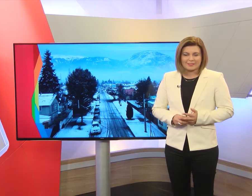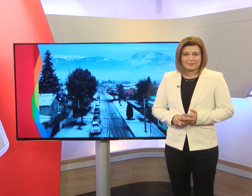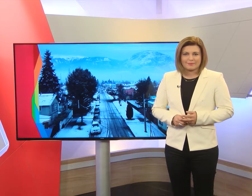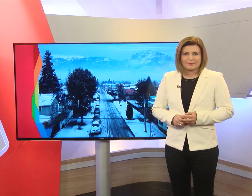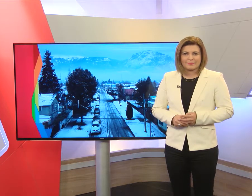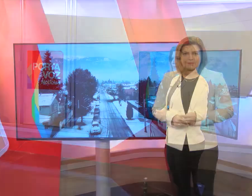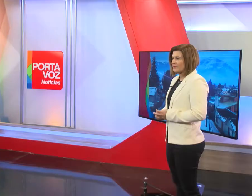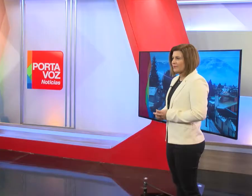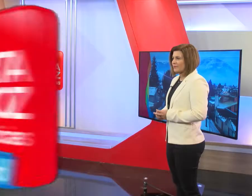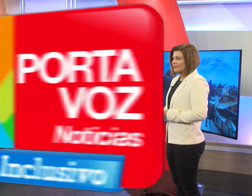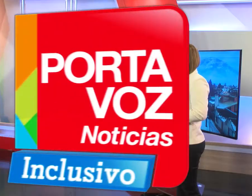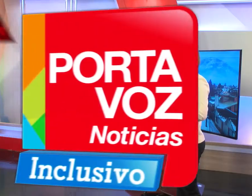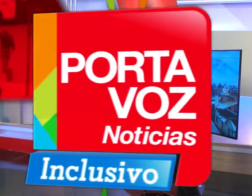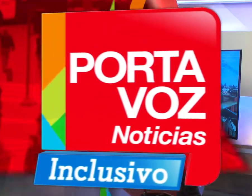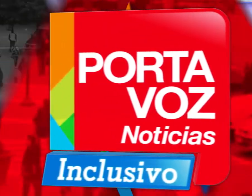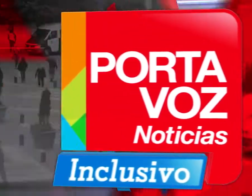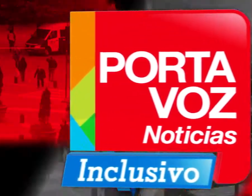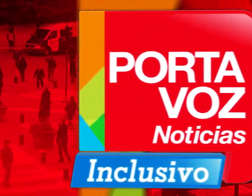noticias